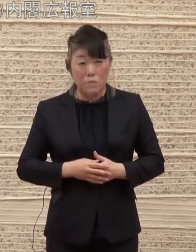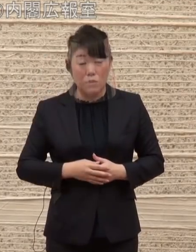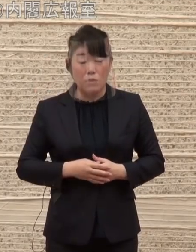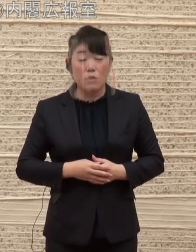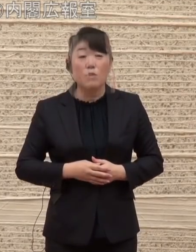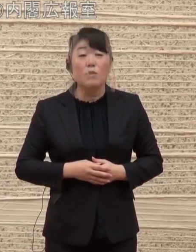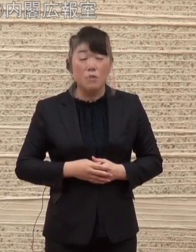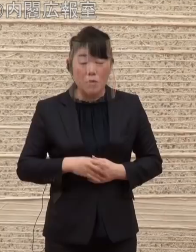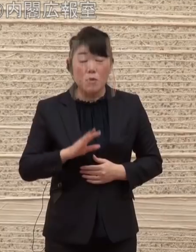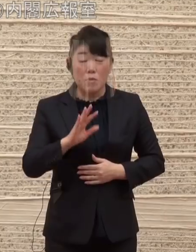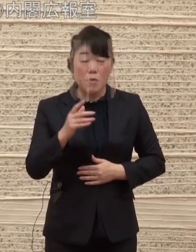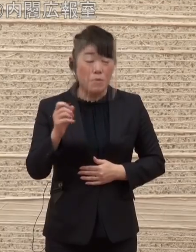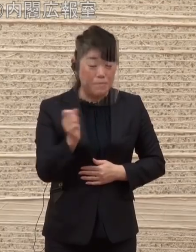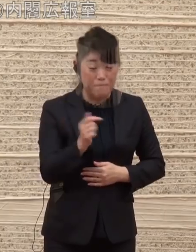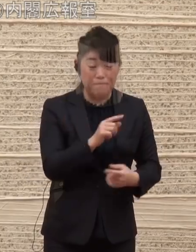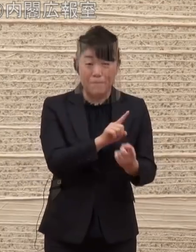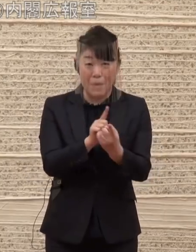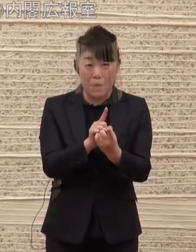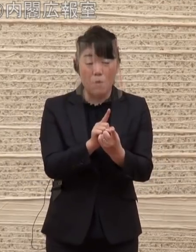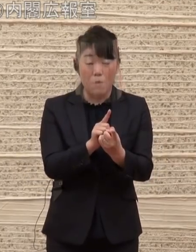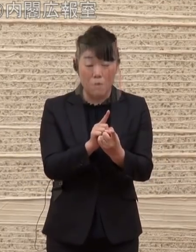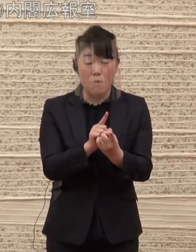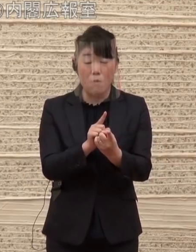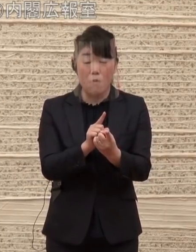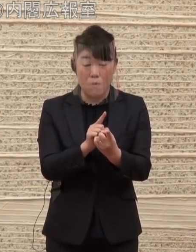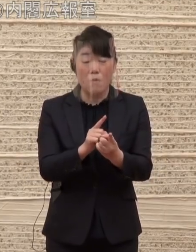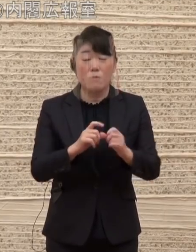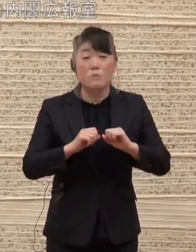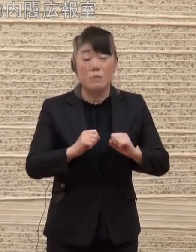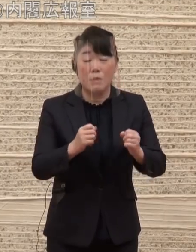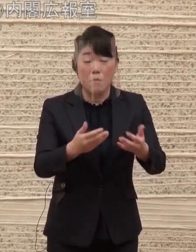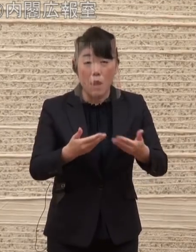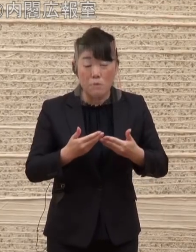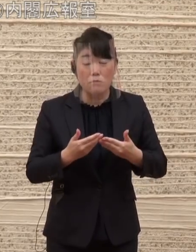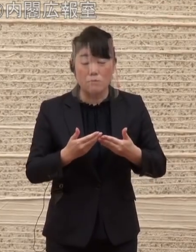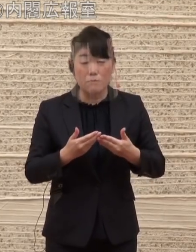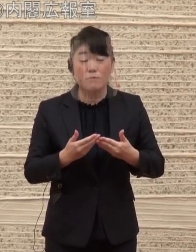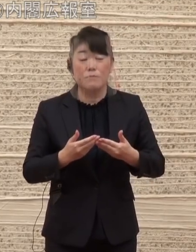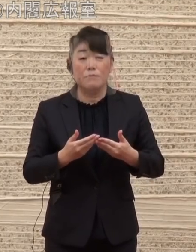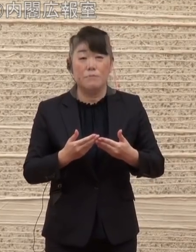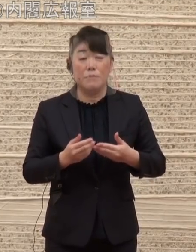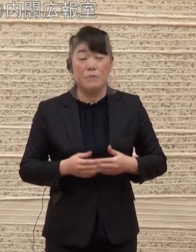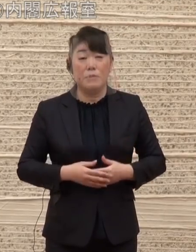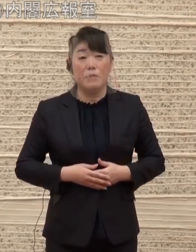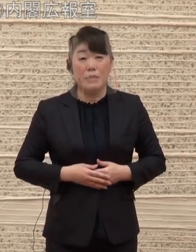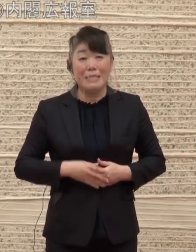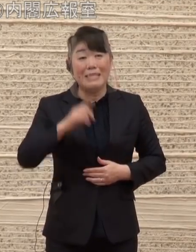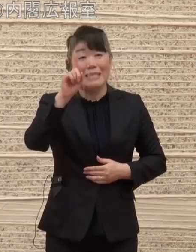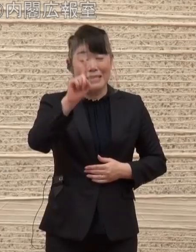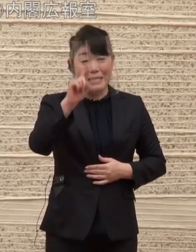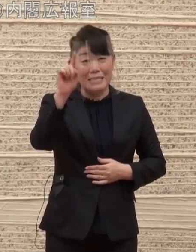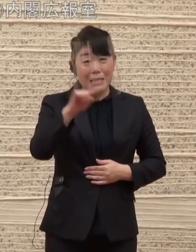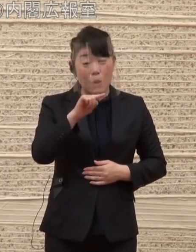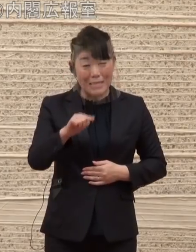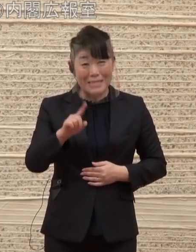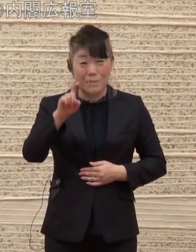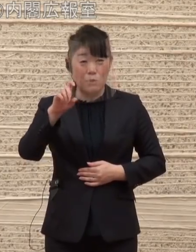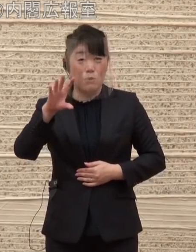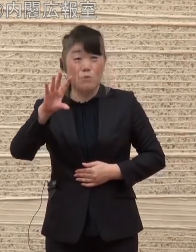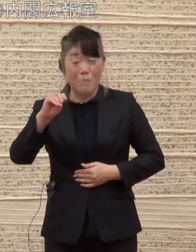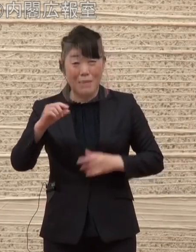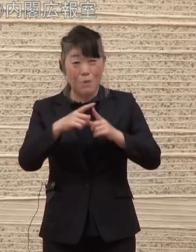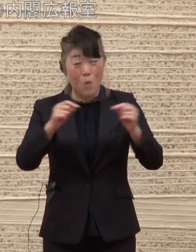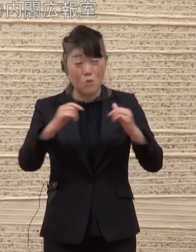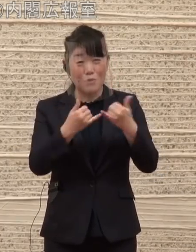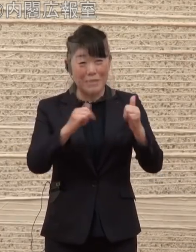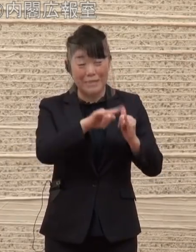対応していくように流していきたいと思っていますまた1人あたり10万円の給付金はですね全国で